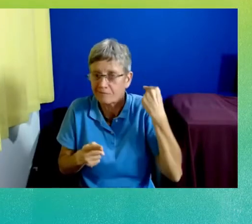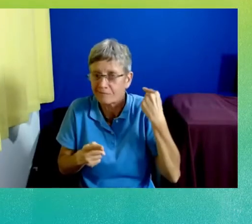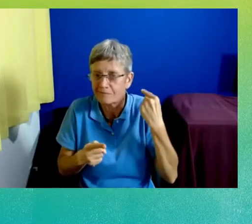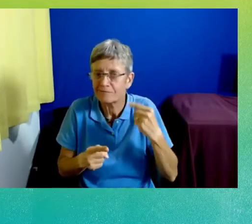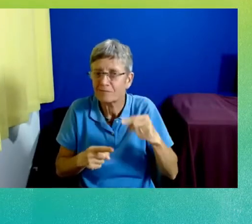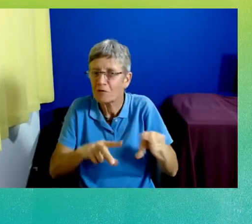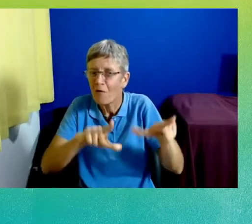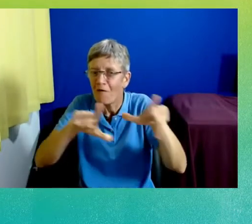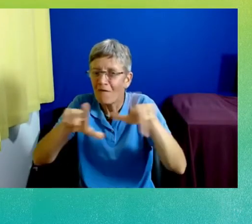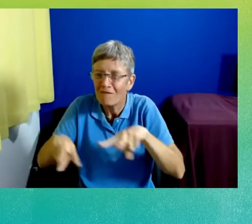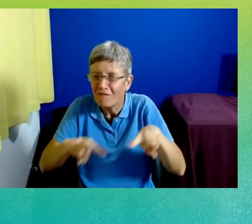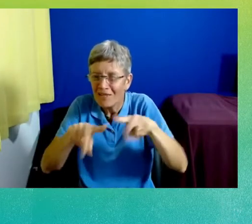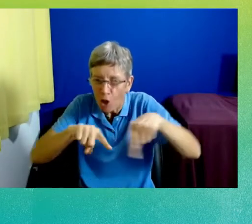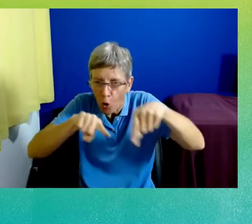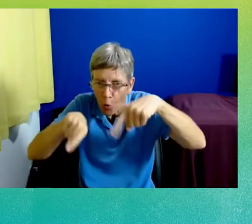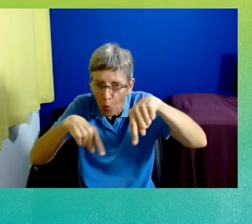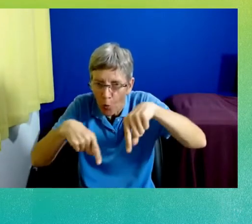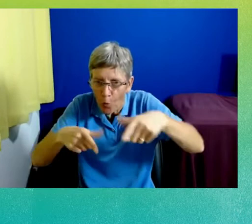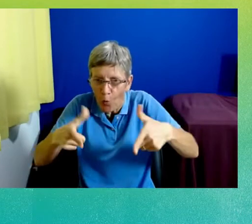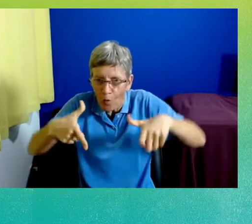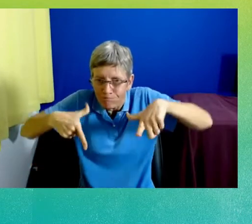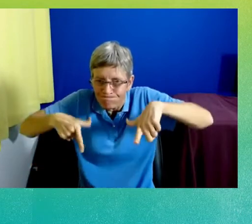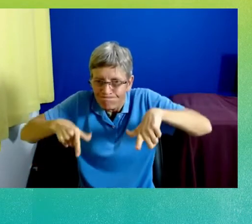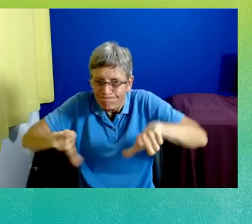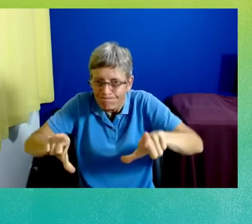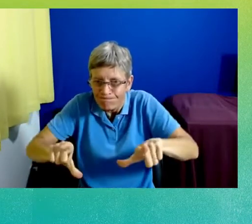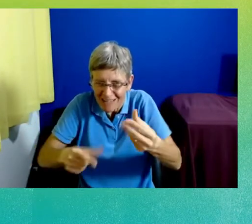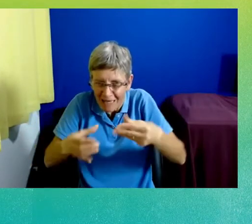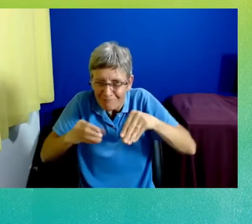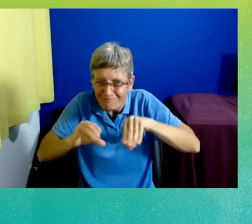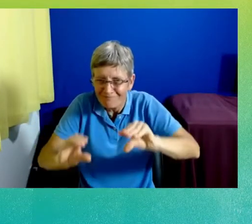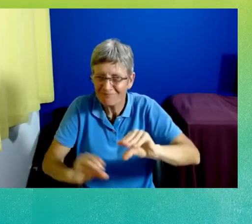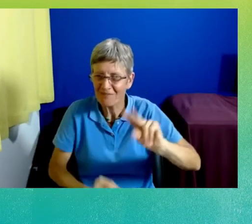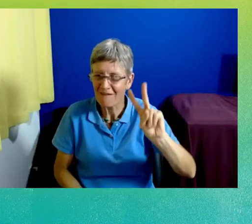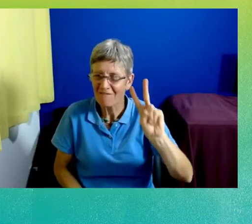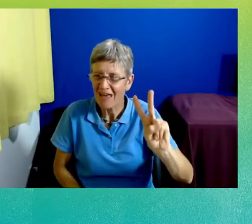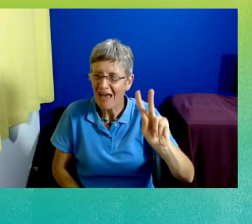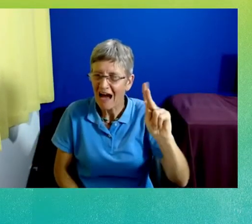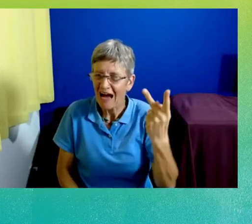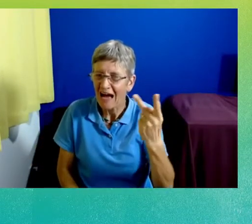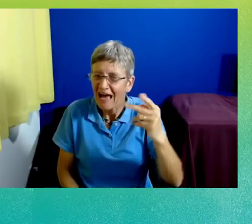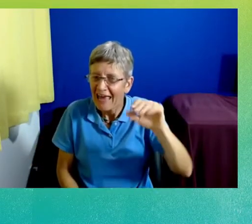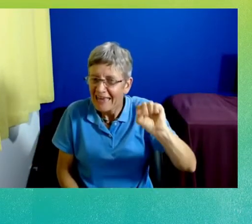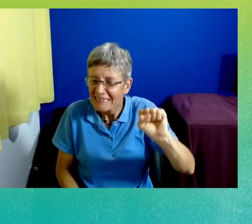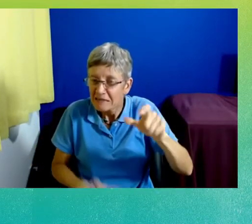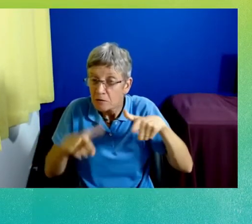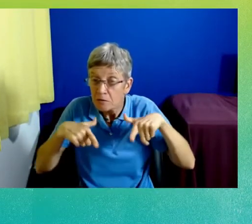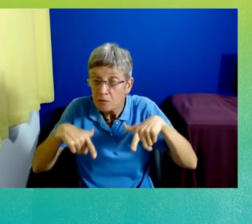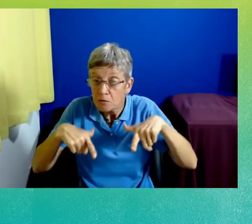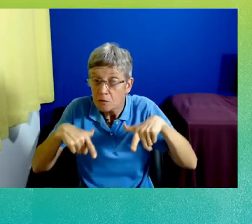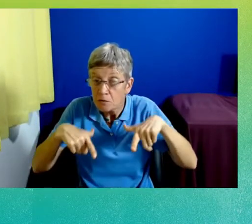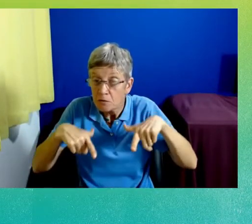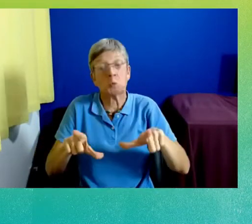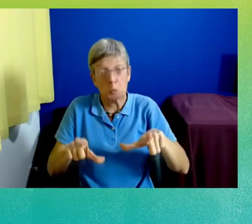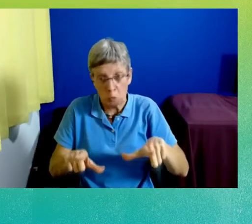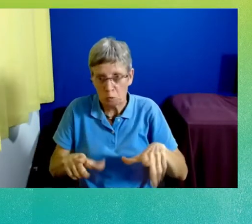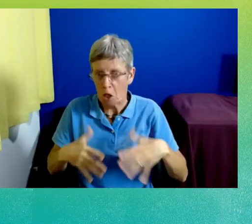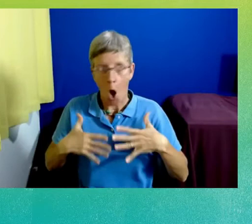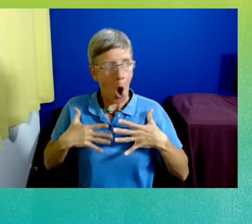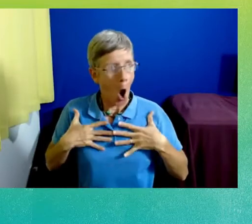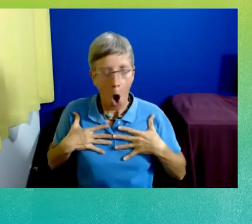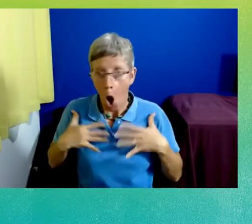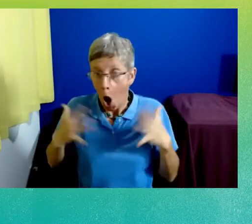faz muito tempo que eu sou pesquisadora. Nessa área. E aí era o vídeo, né?